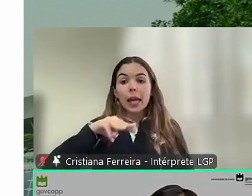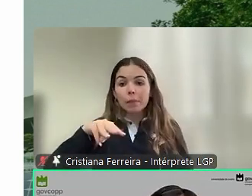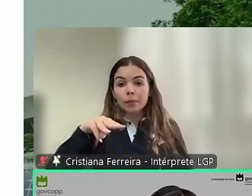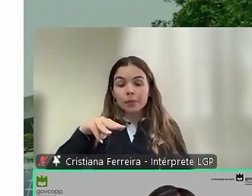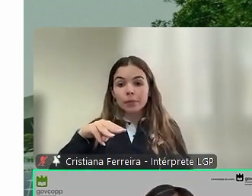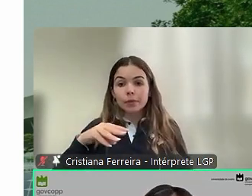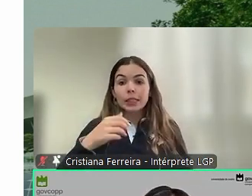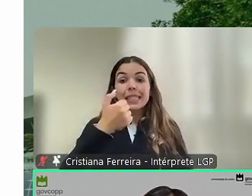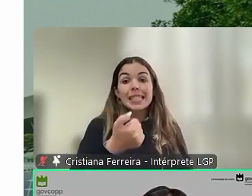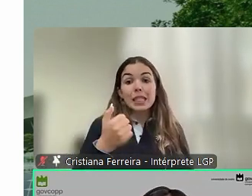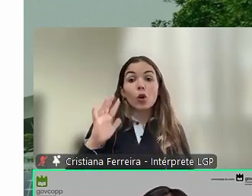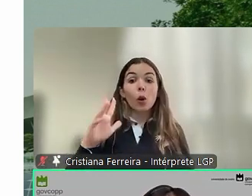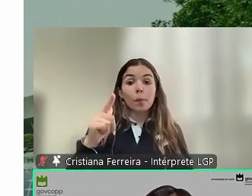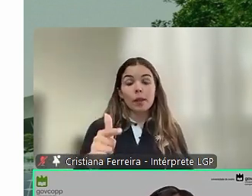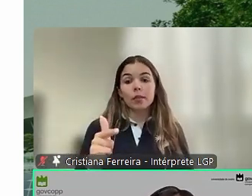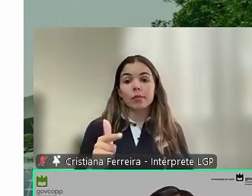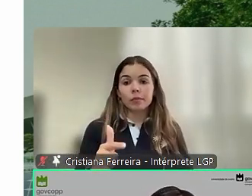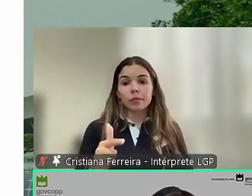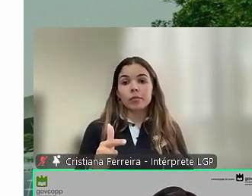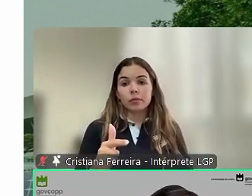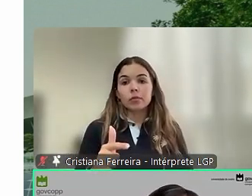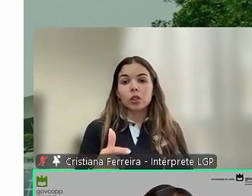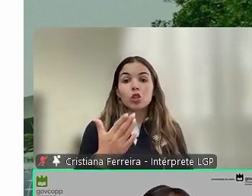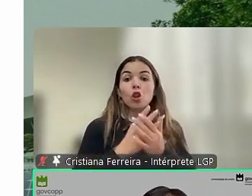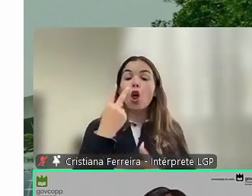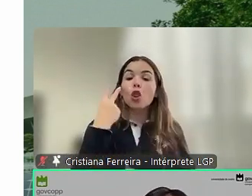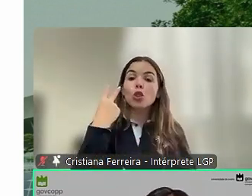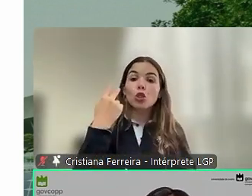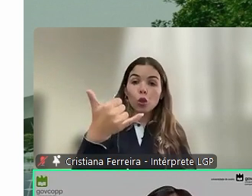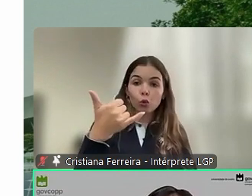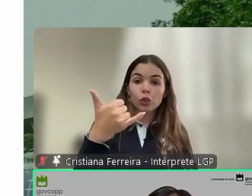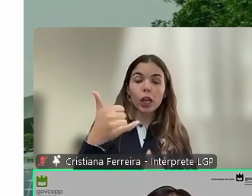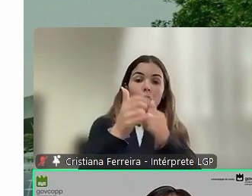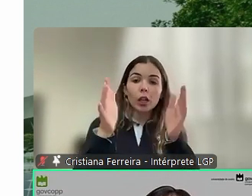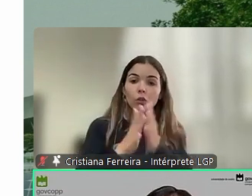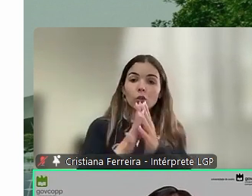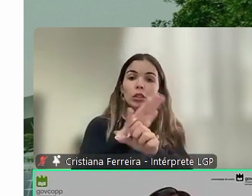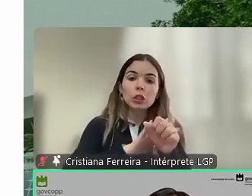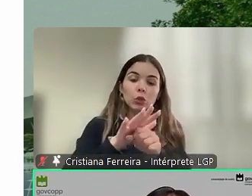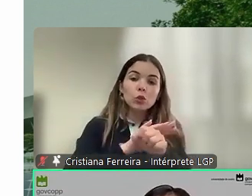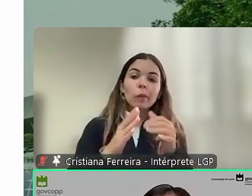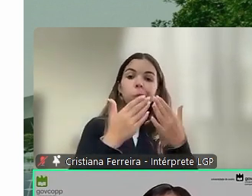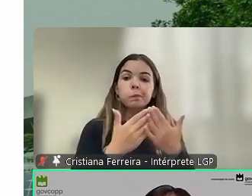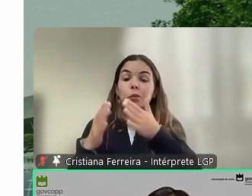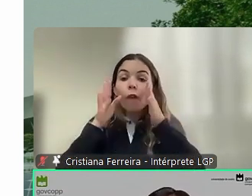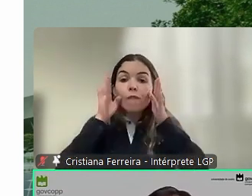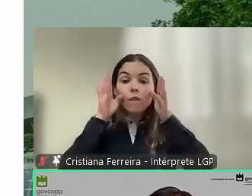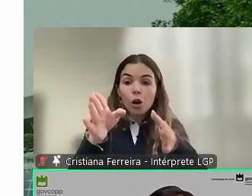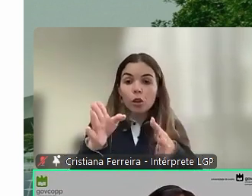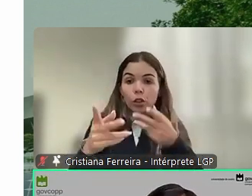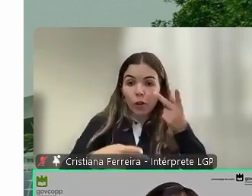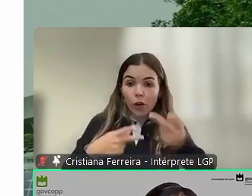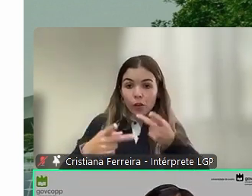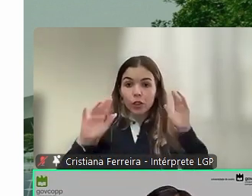5.000 contribuições, foram apenas 2 contribuições em todos os casos de estudo que se focaram sobre a avaliação